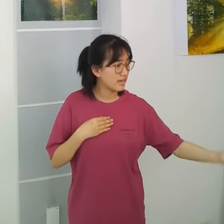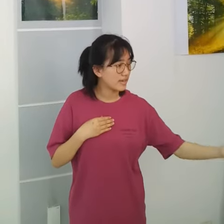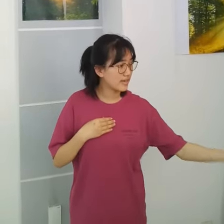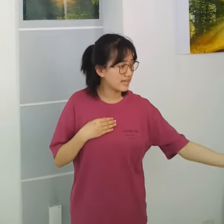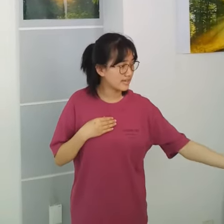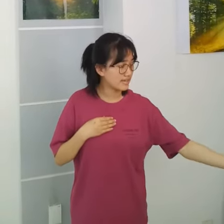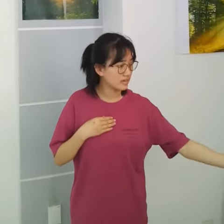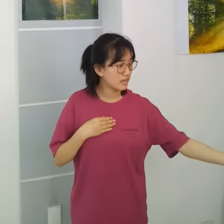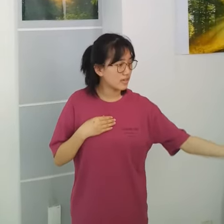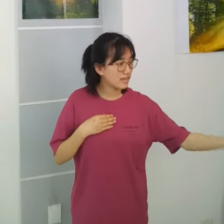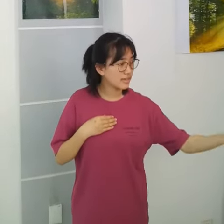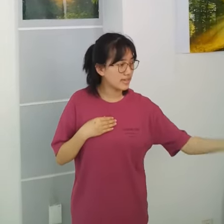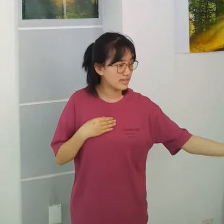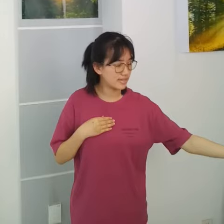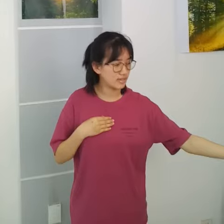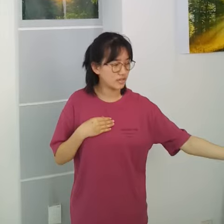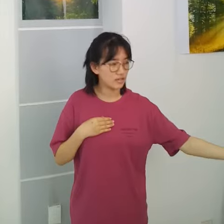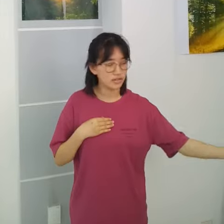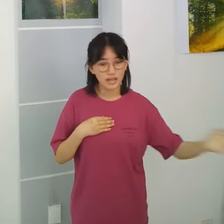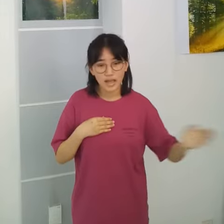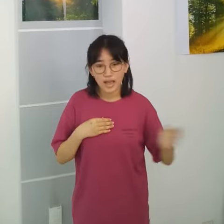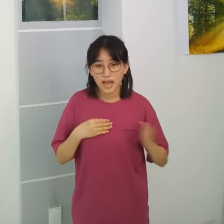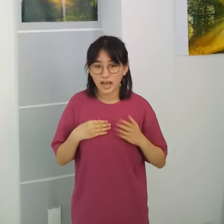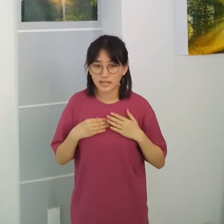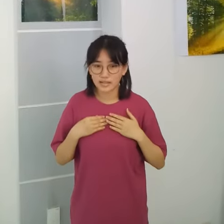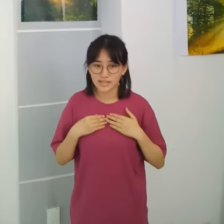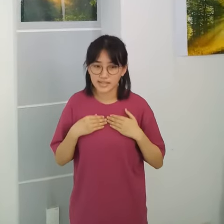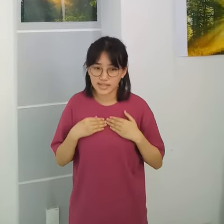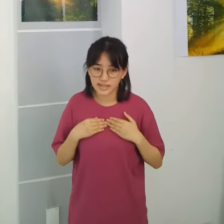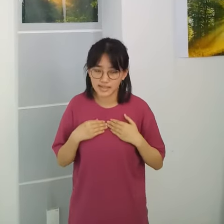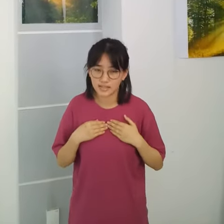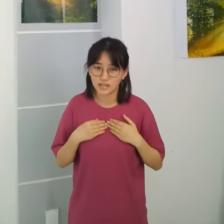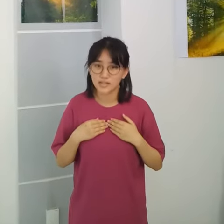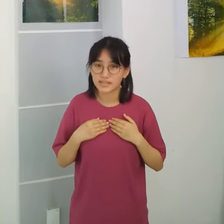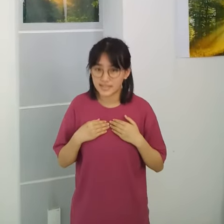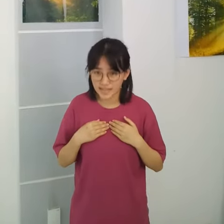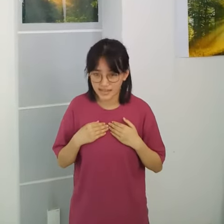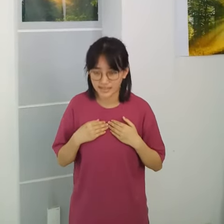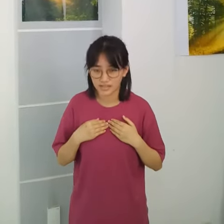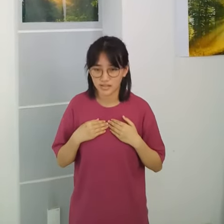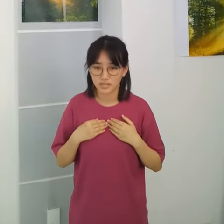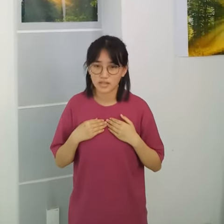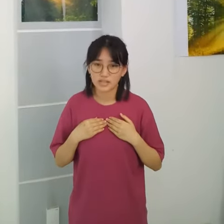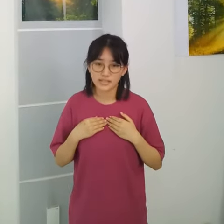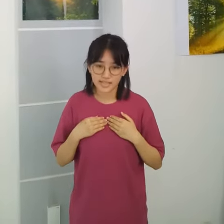есть, есть. А она здесь, здесь, здесь.